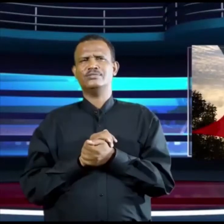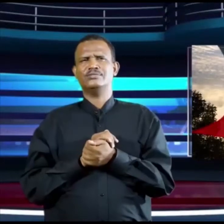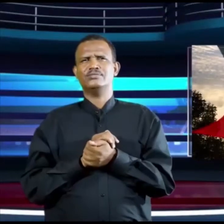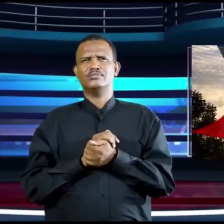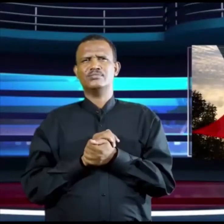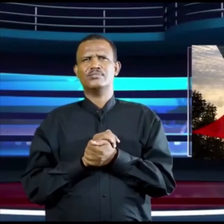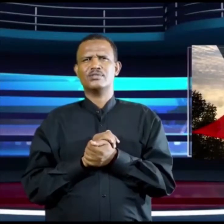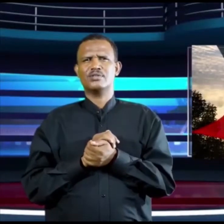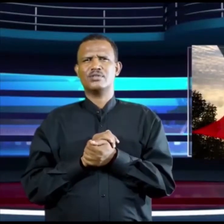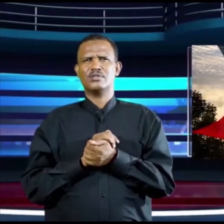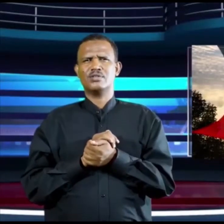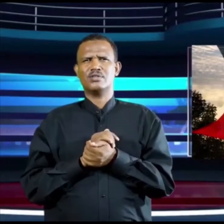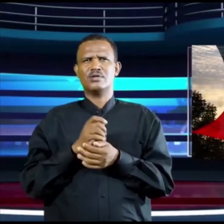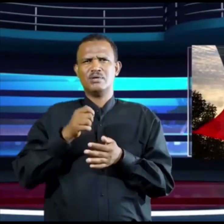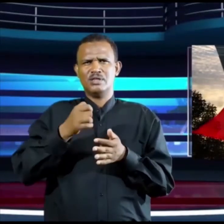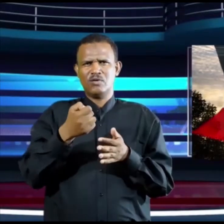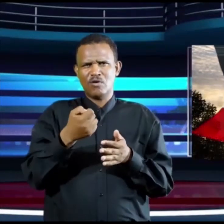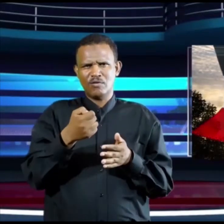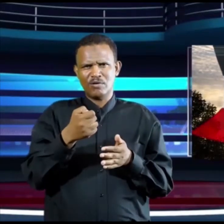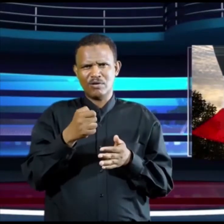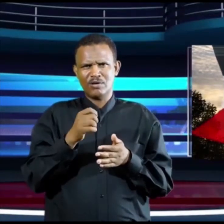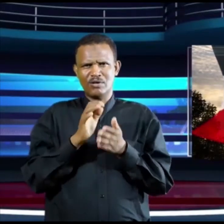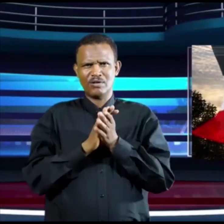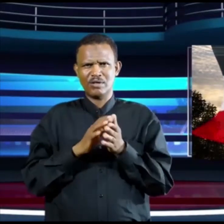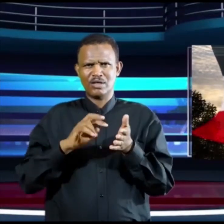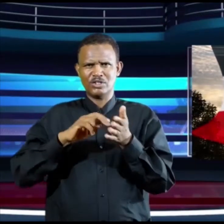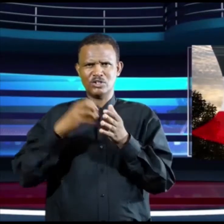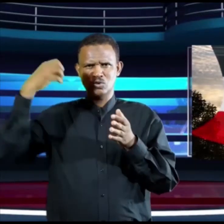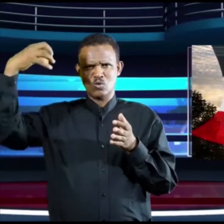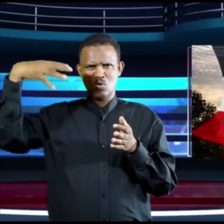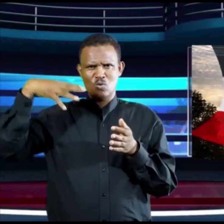Kalamirtay e maanay say marki qarsula.